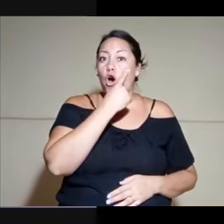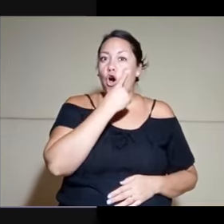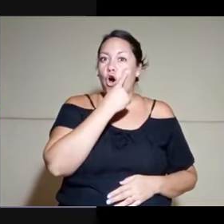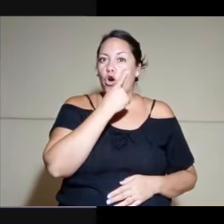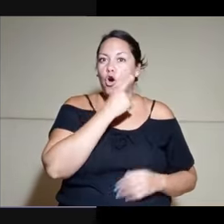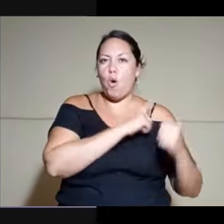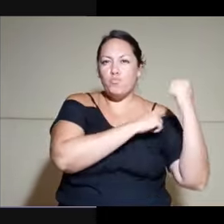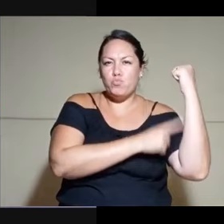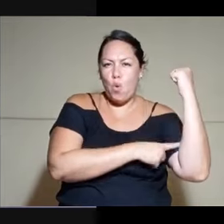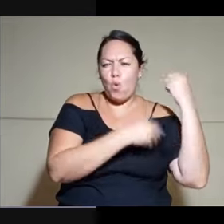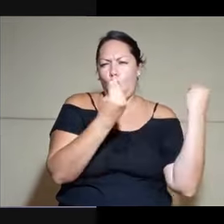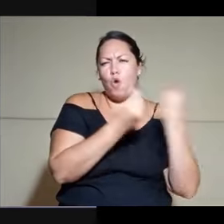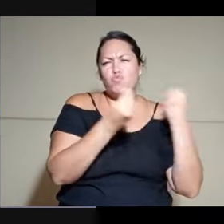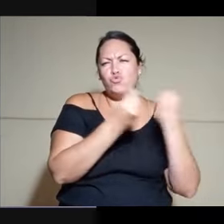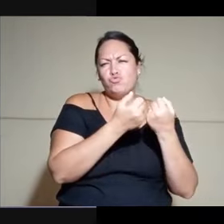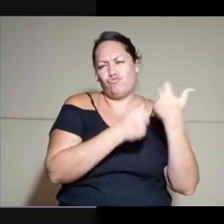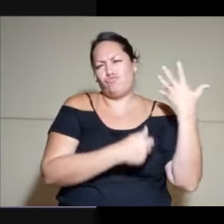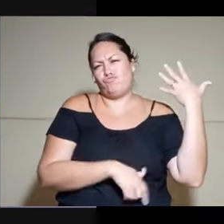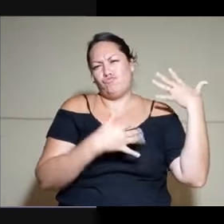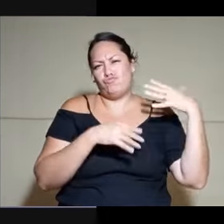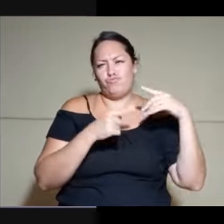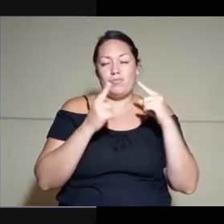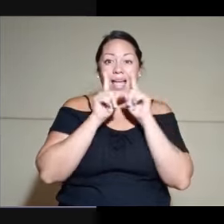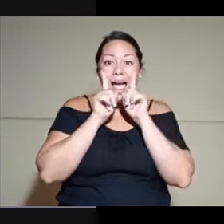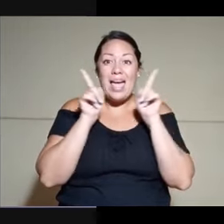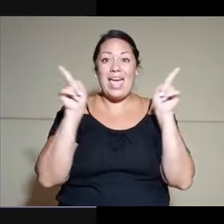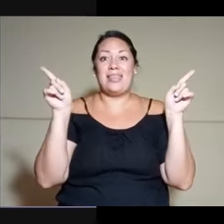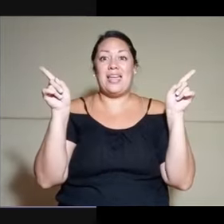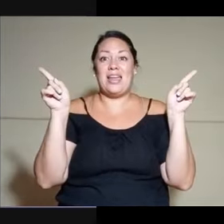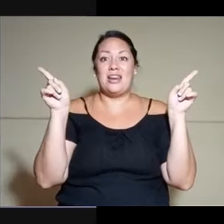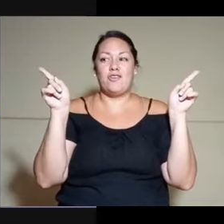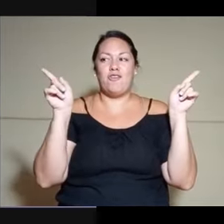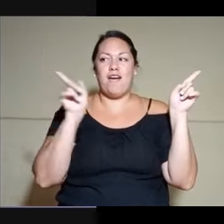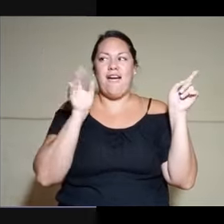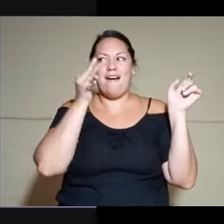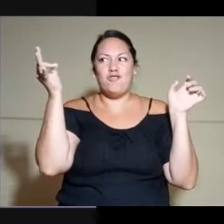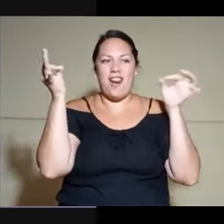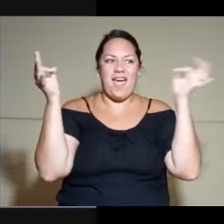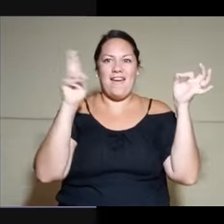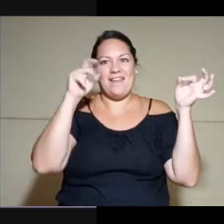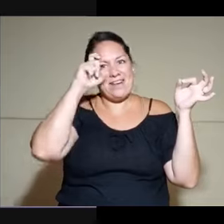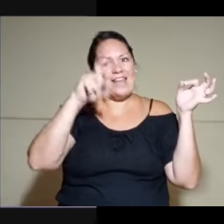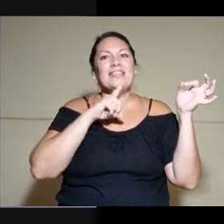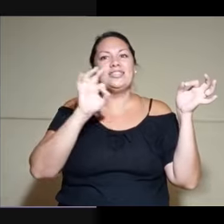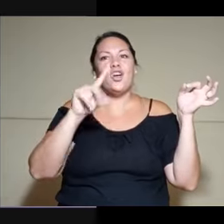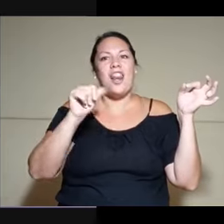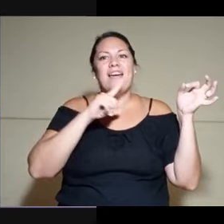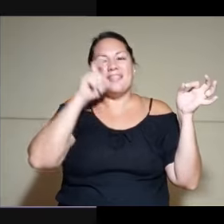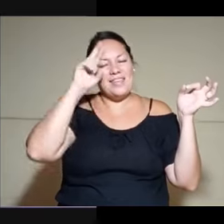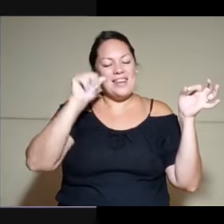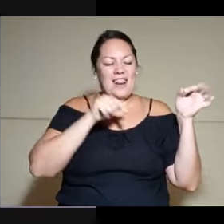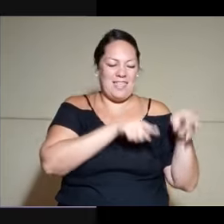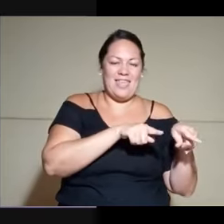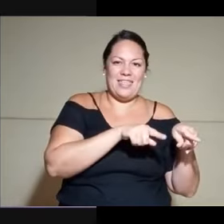que inerva. Por eso les decía recién que el ojo tiene muchos músculos. Entonces, el motor ocular externo